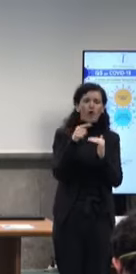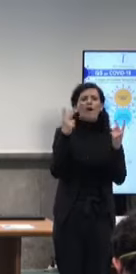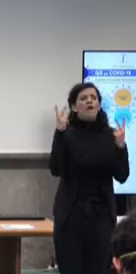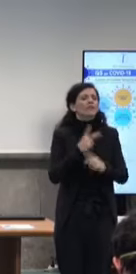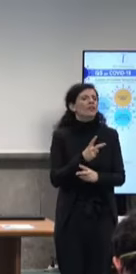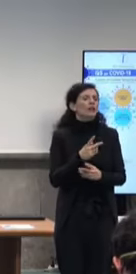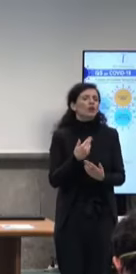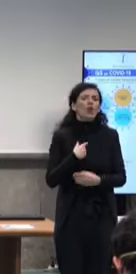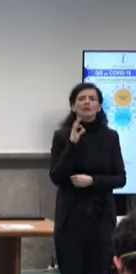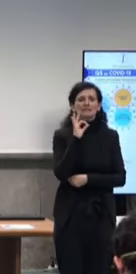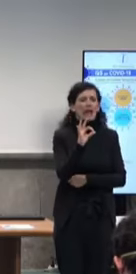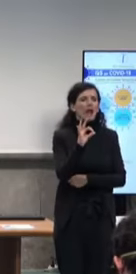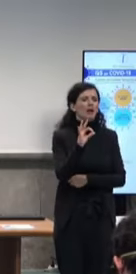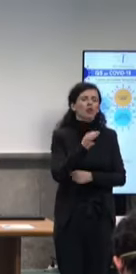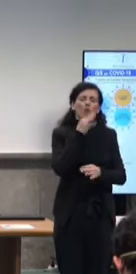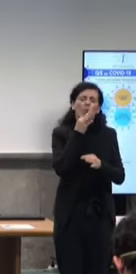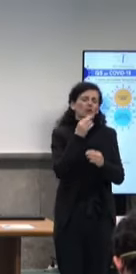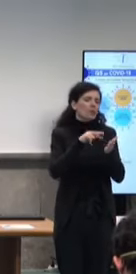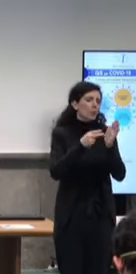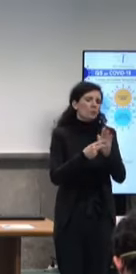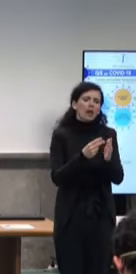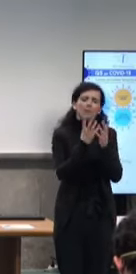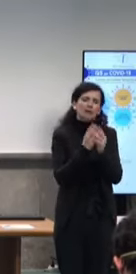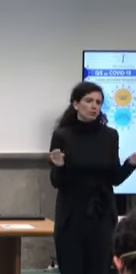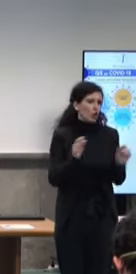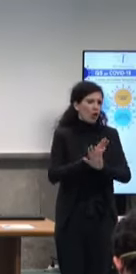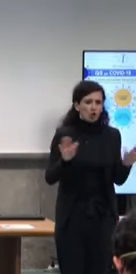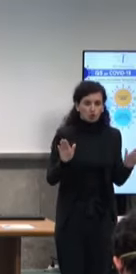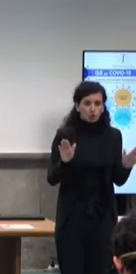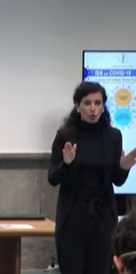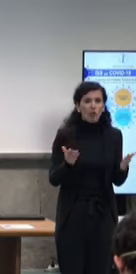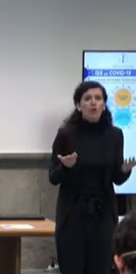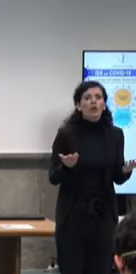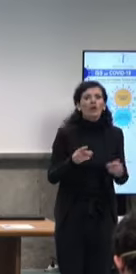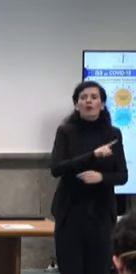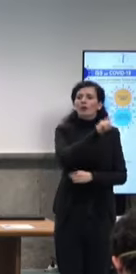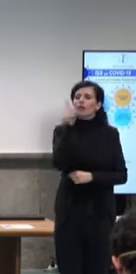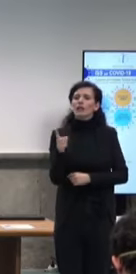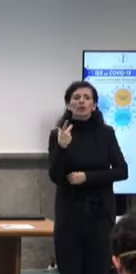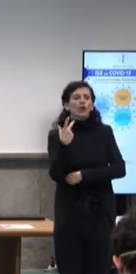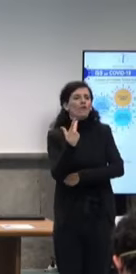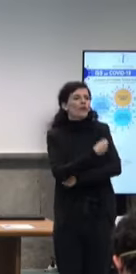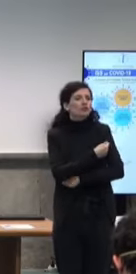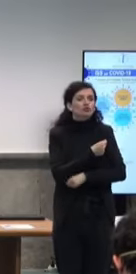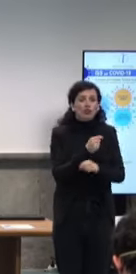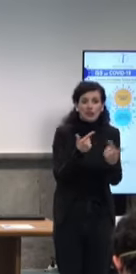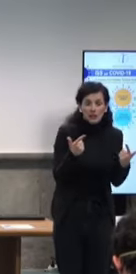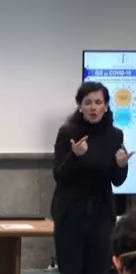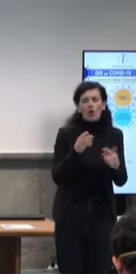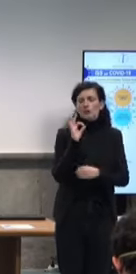0 quando avremo 0 vuol dire che abbiamo risolto il problema probabilmente fino a quando non abbiamo il vaccino andare a 0 è piuttosto difficile